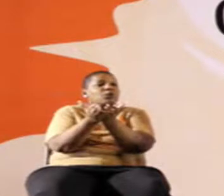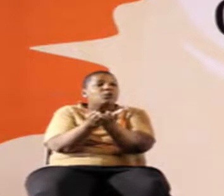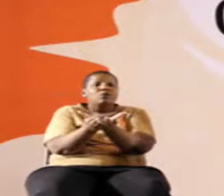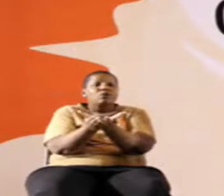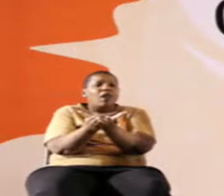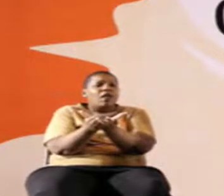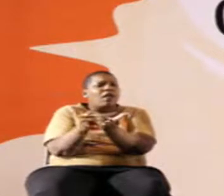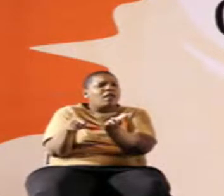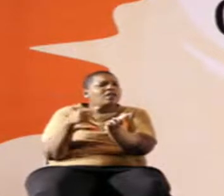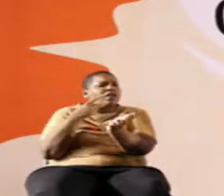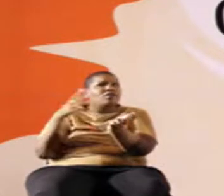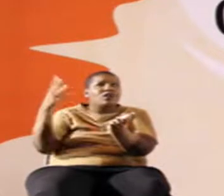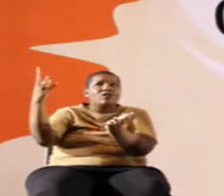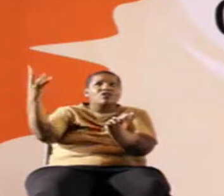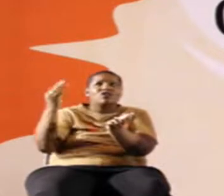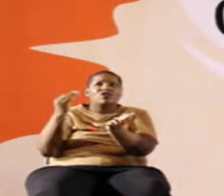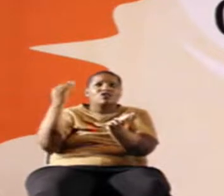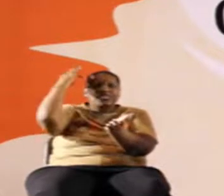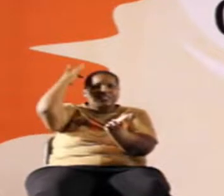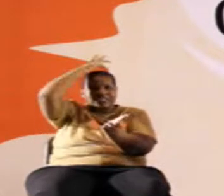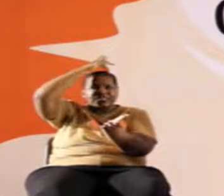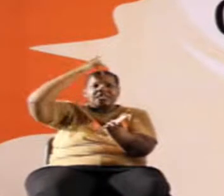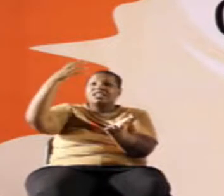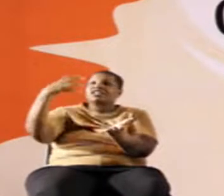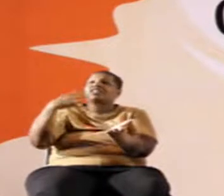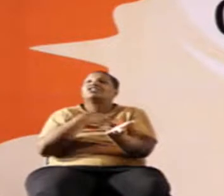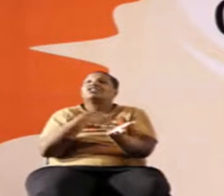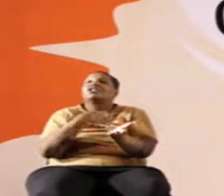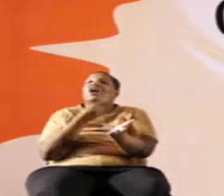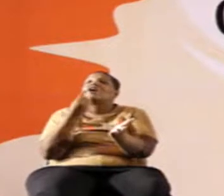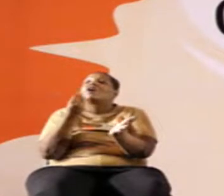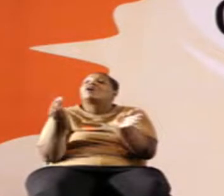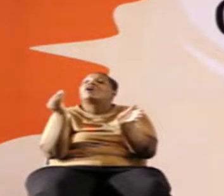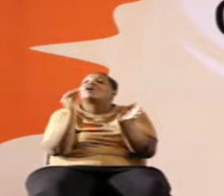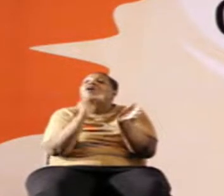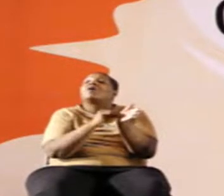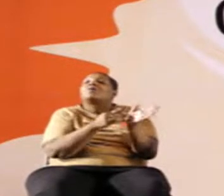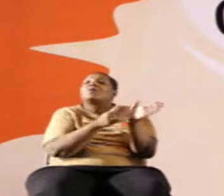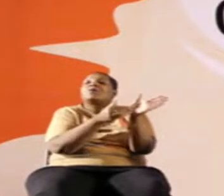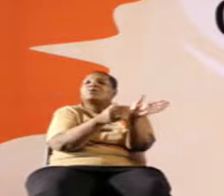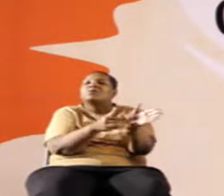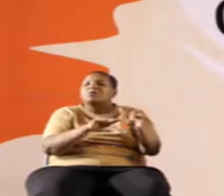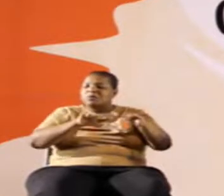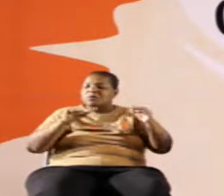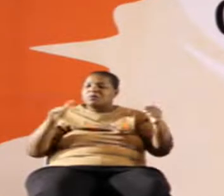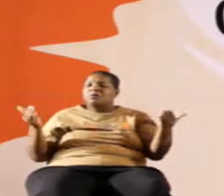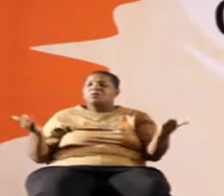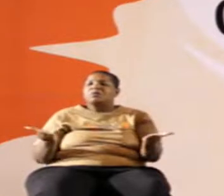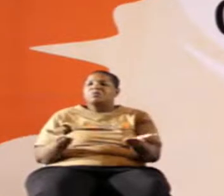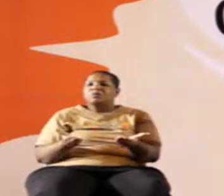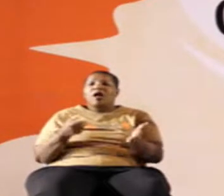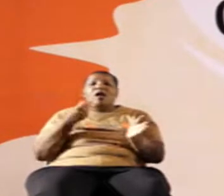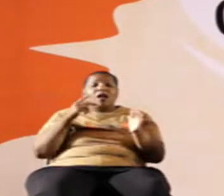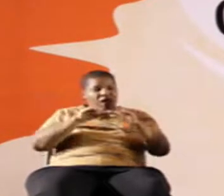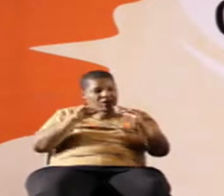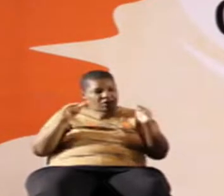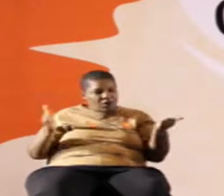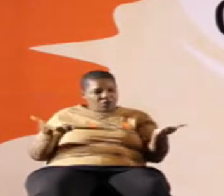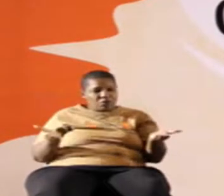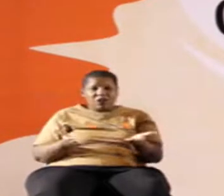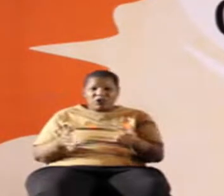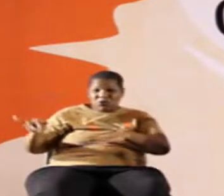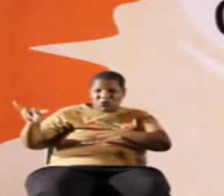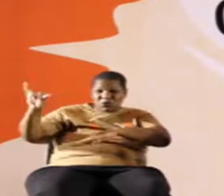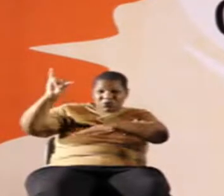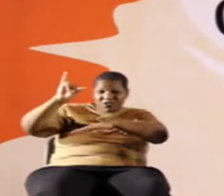lidar com os elementos sagrados faz sentido, e ela botou no palco. Quando ela bota no palco, no centro